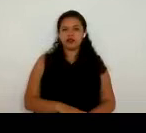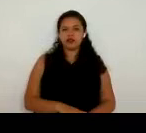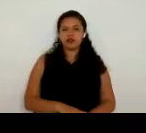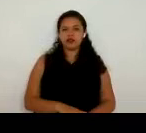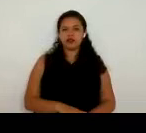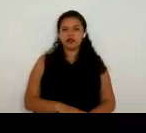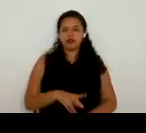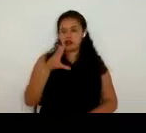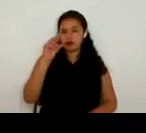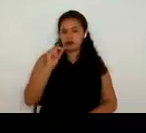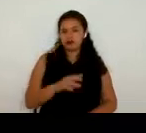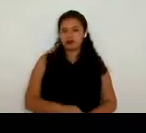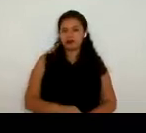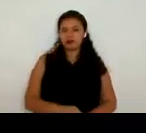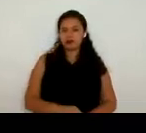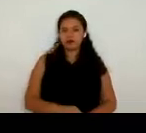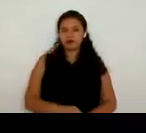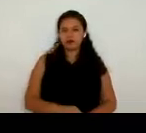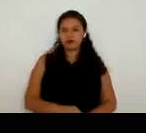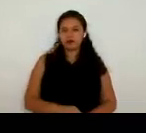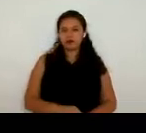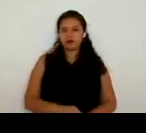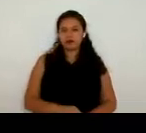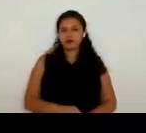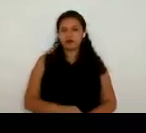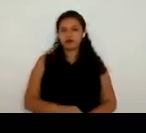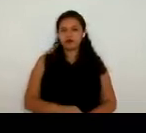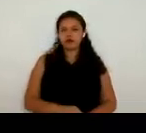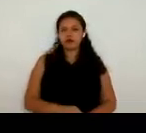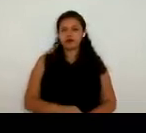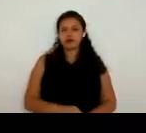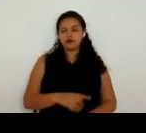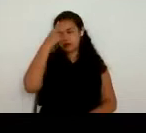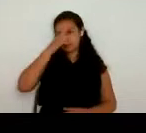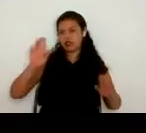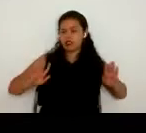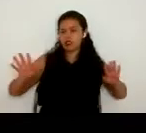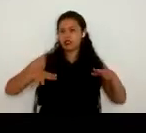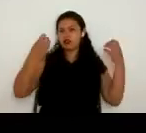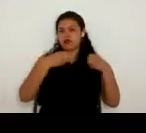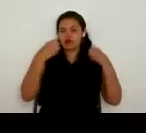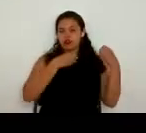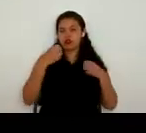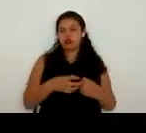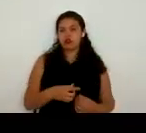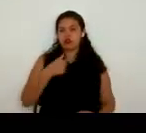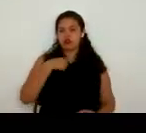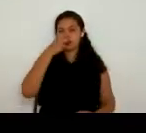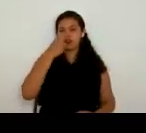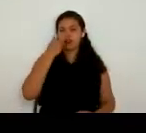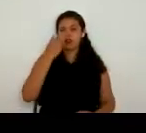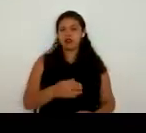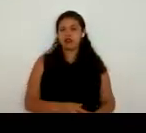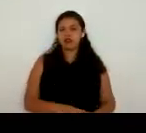no en el tipo de ocupación bueno quiero decirles que aquí revisamos de la